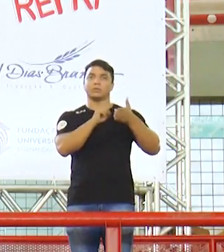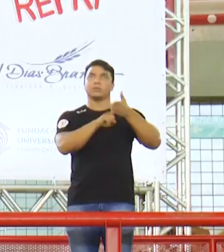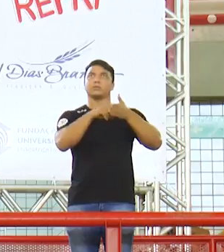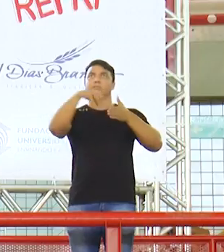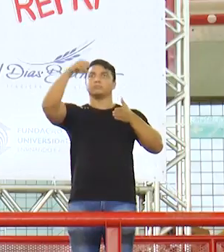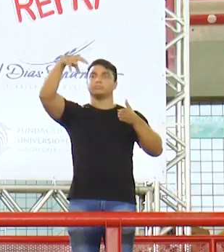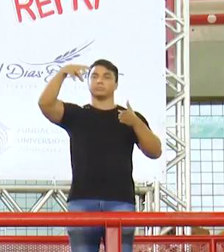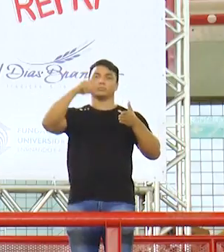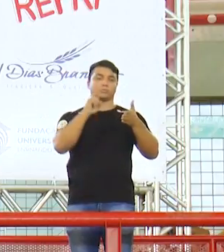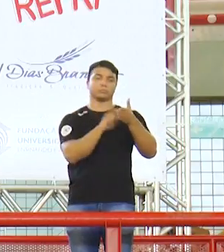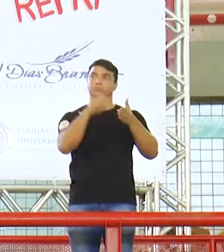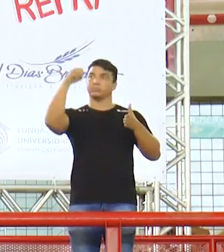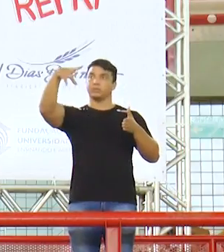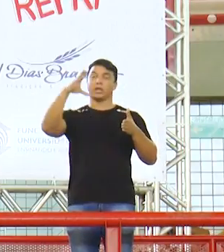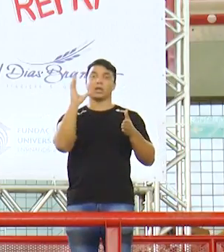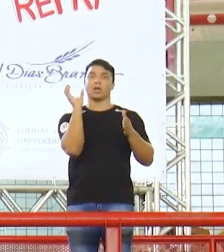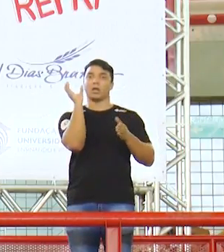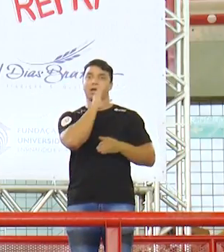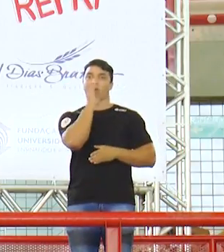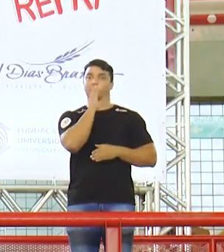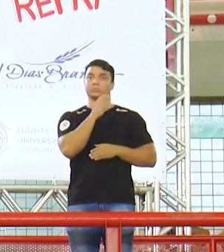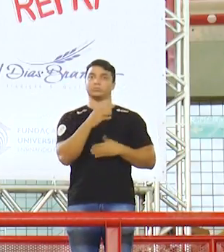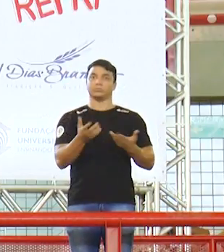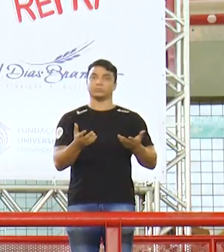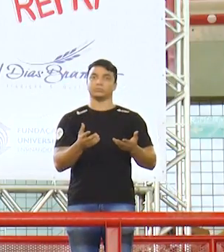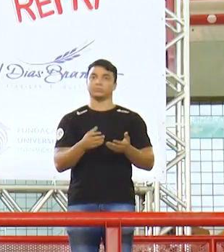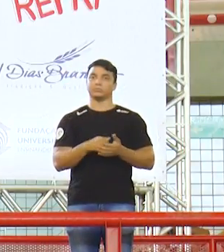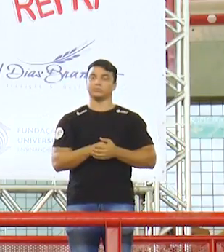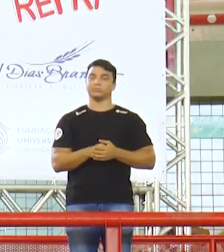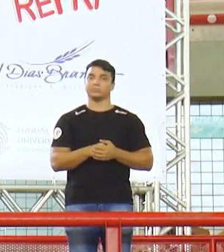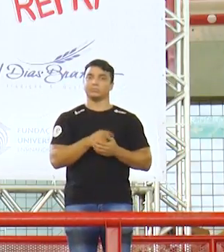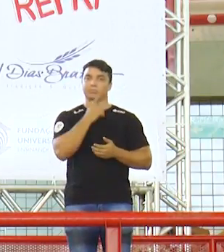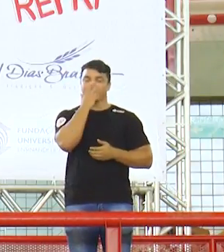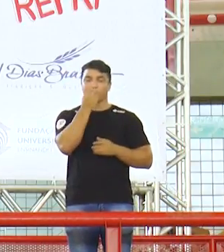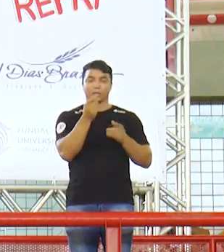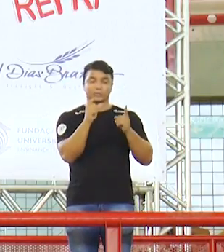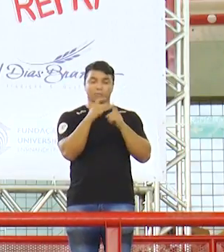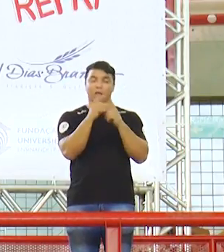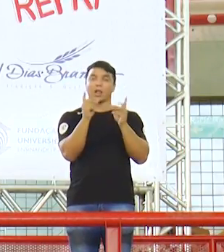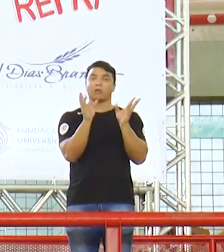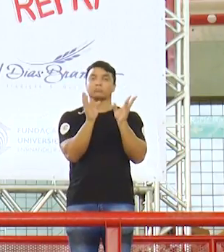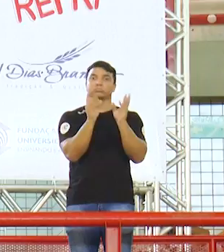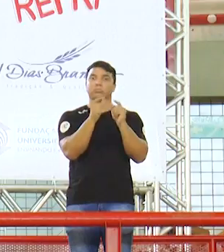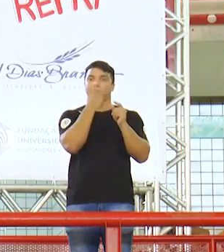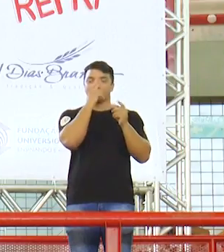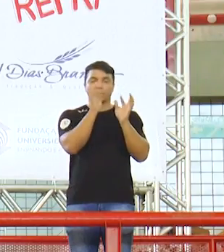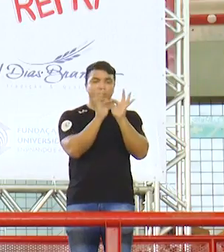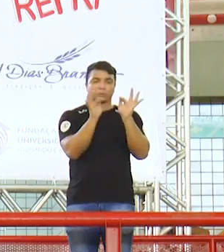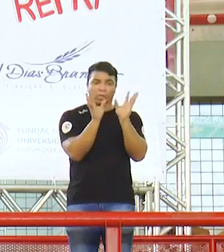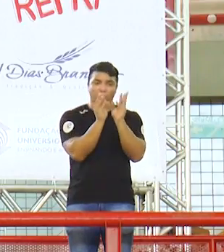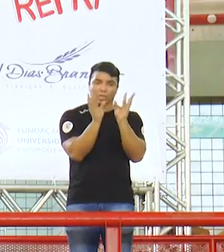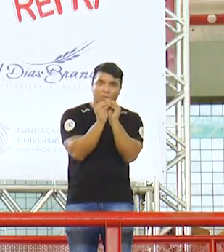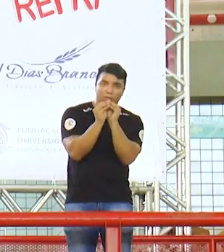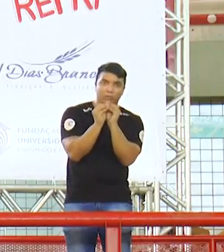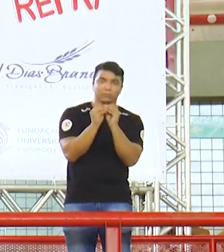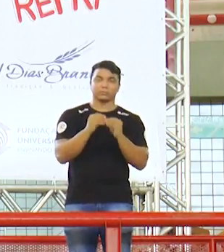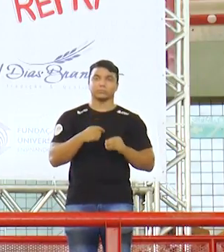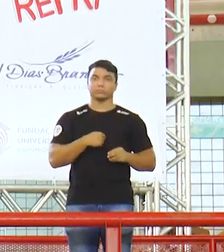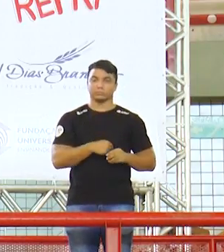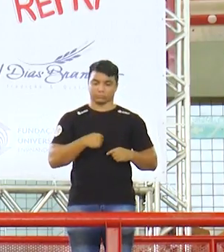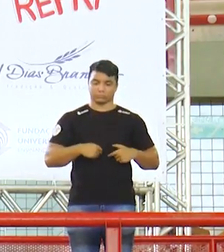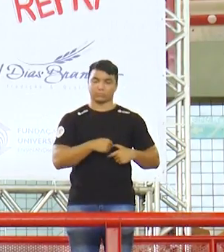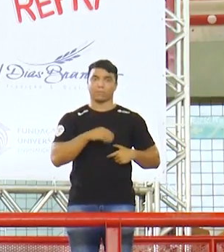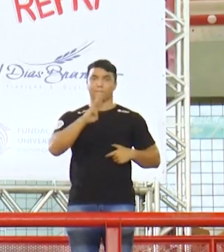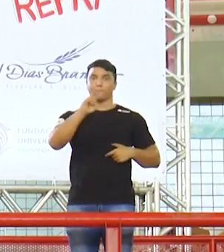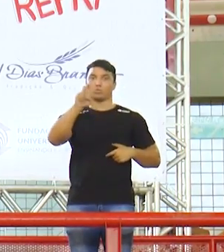lâmpada. O que você faz? Ligar a luz, que é mais rápido. Até palavras curtas o pessoal reduz mais ainda. Estômago,